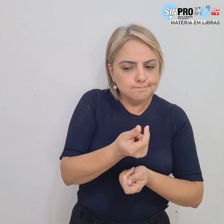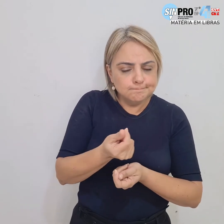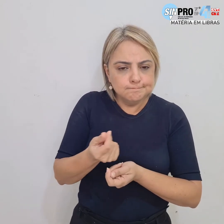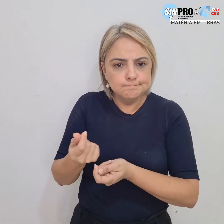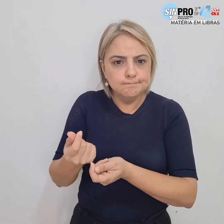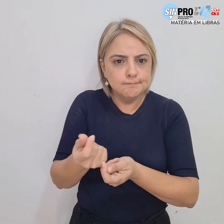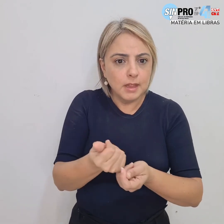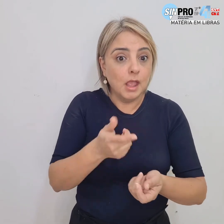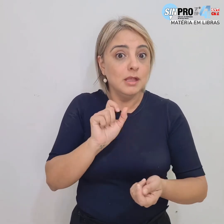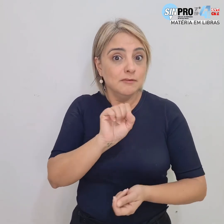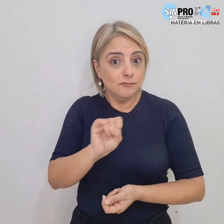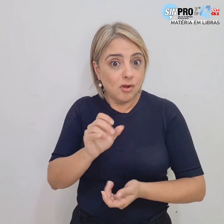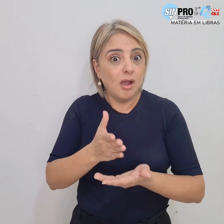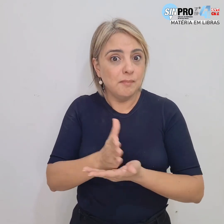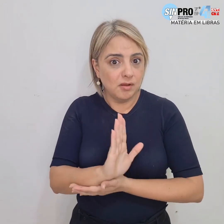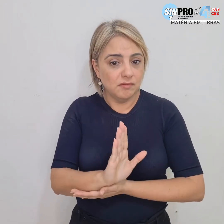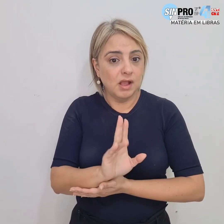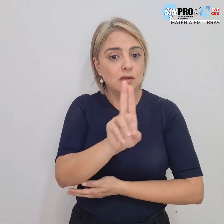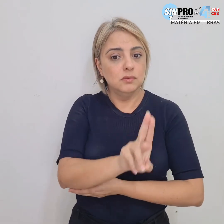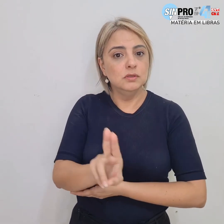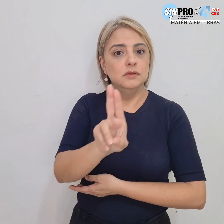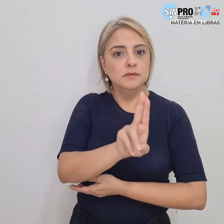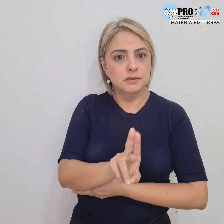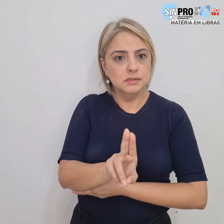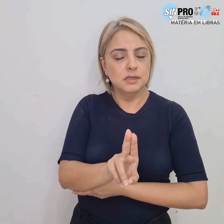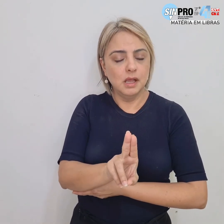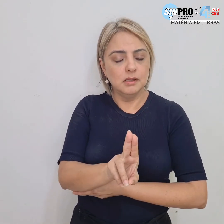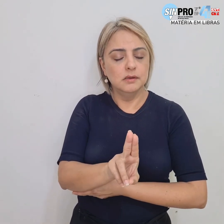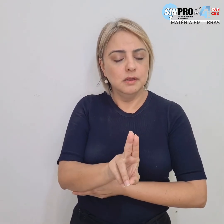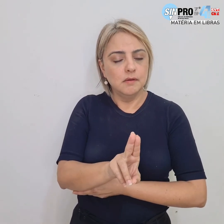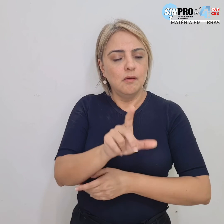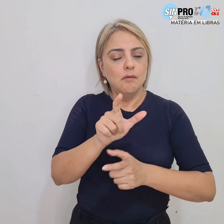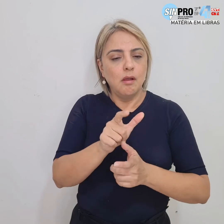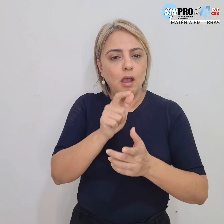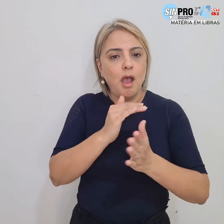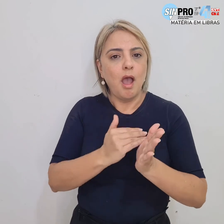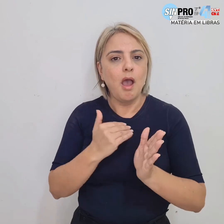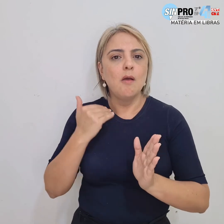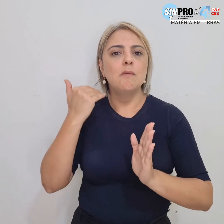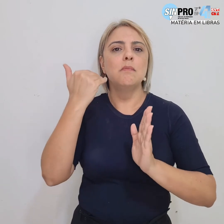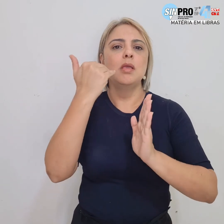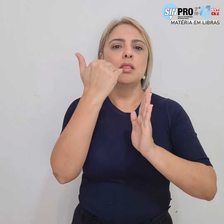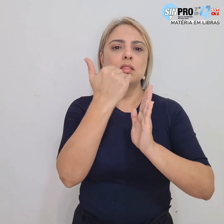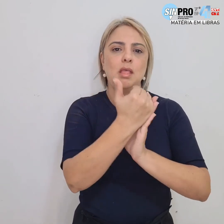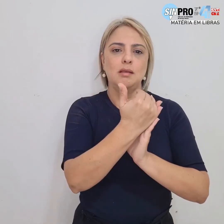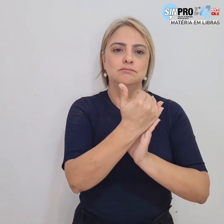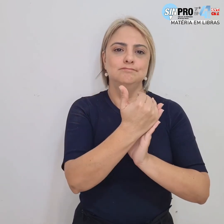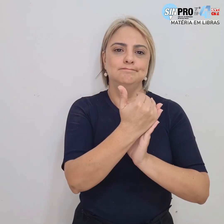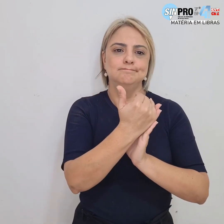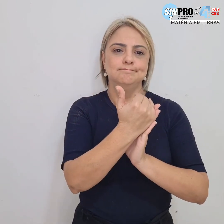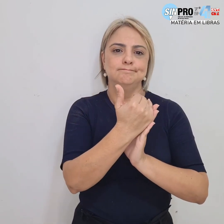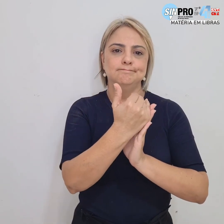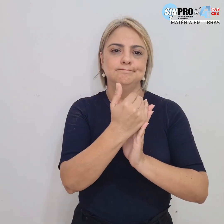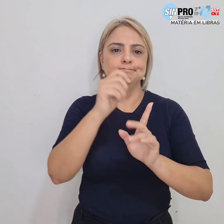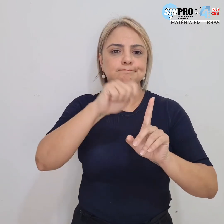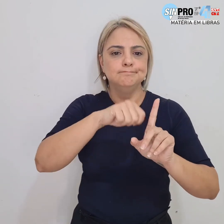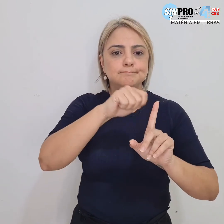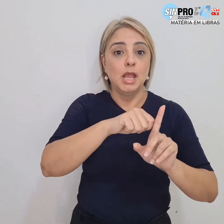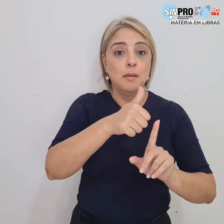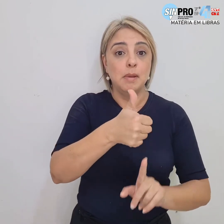for aprovado, as universidades deverão aumentar as mensalidades escolares para 10 milhões de